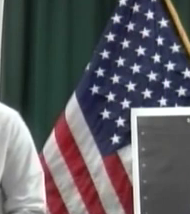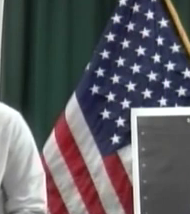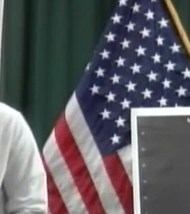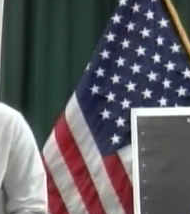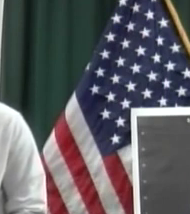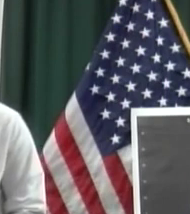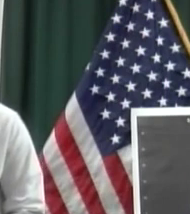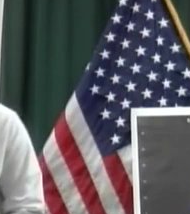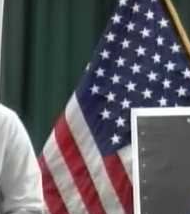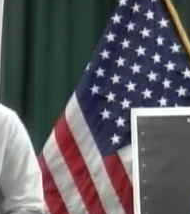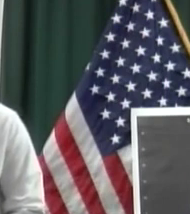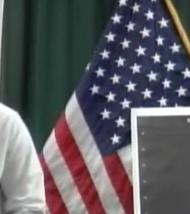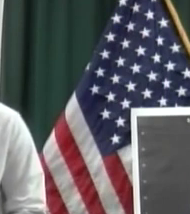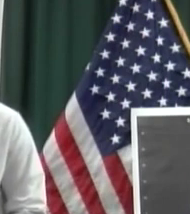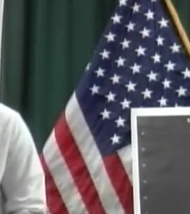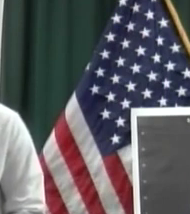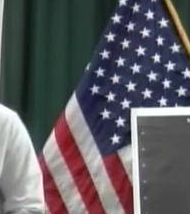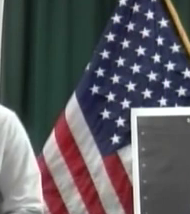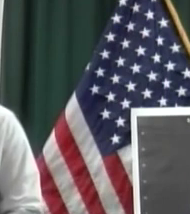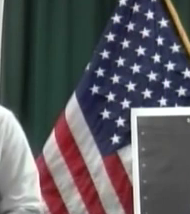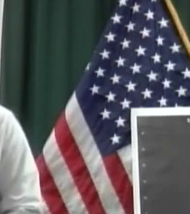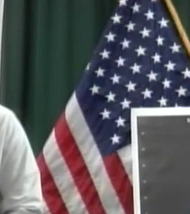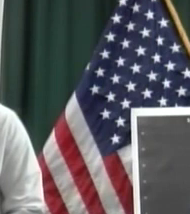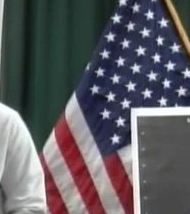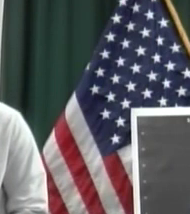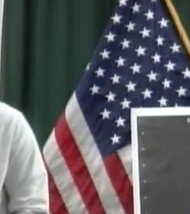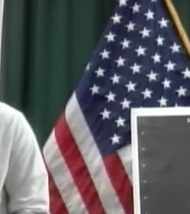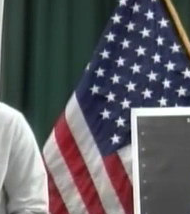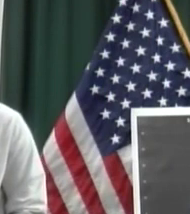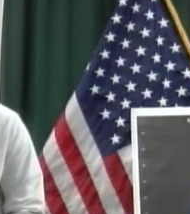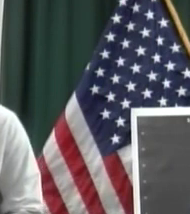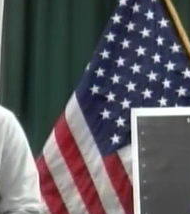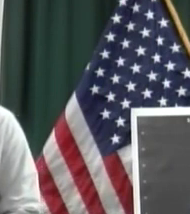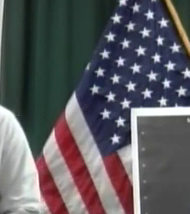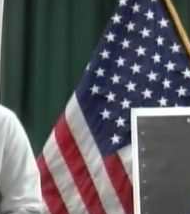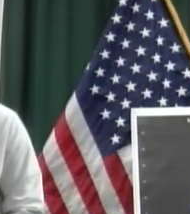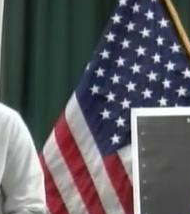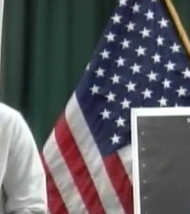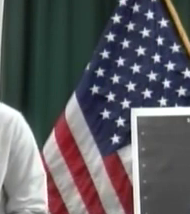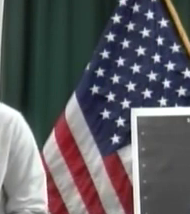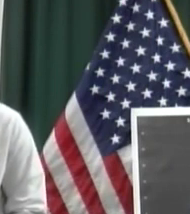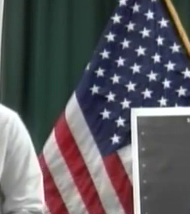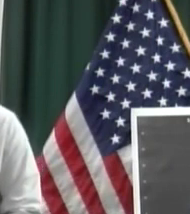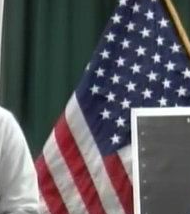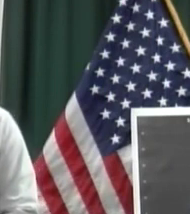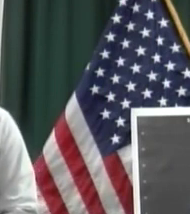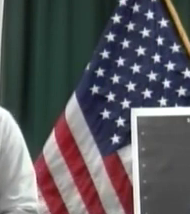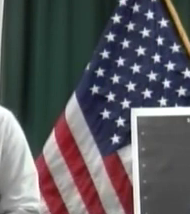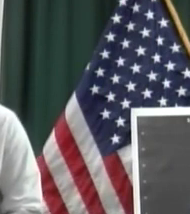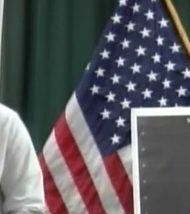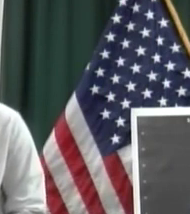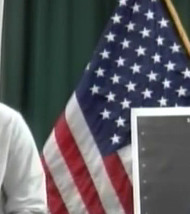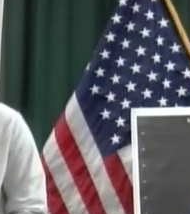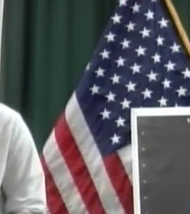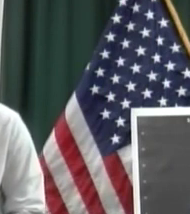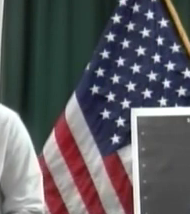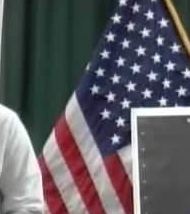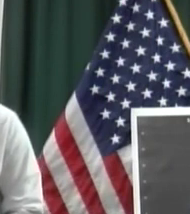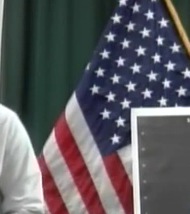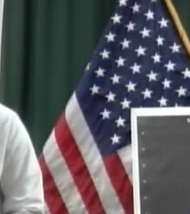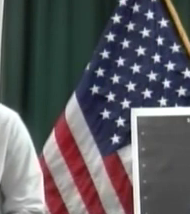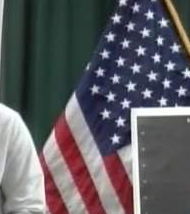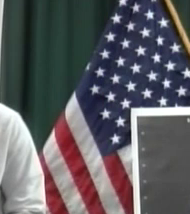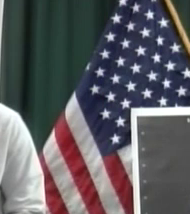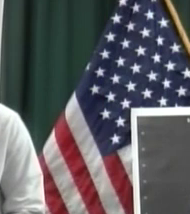Residentes pueden seguir usando parrilleros de carbón, pero personas que deben de evitar de cocinar en el aire libre